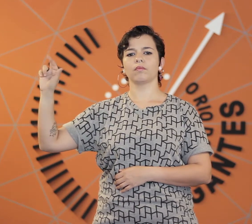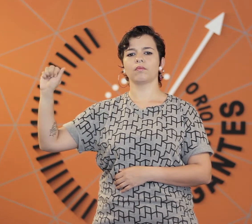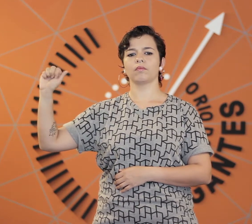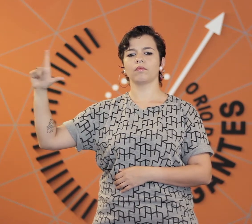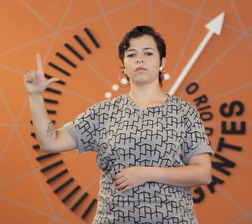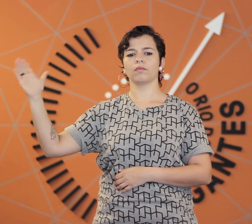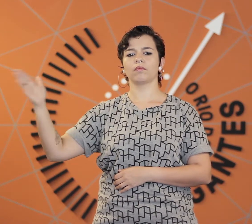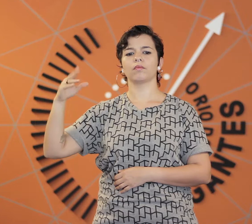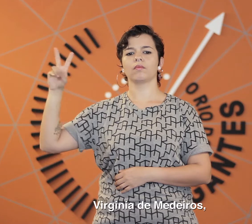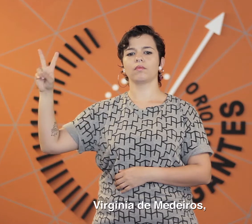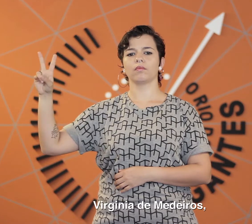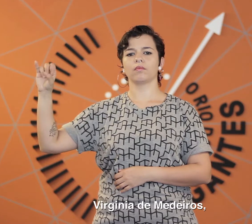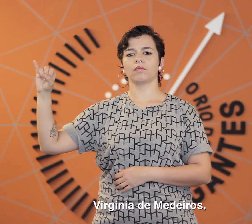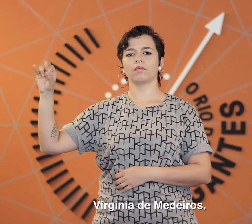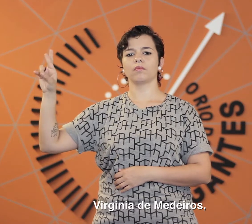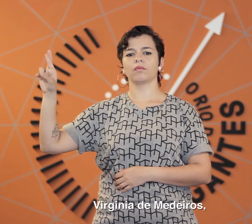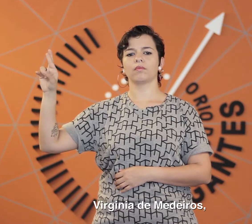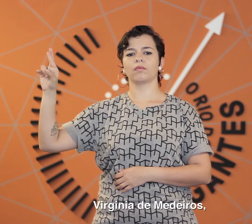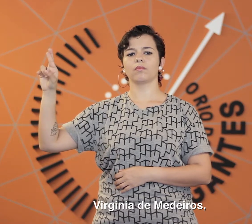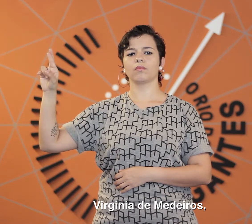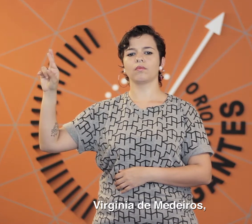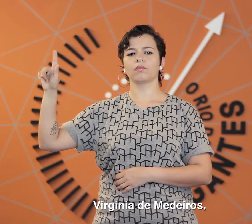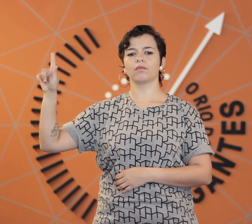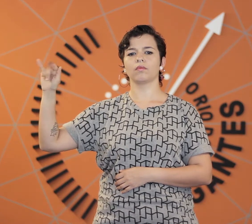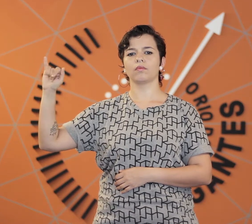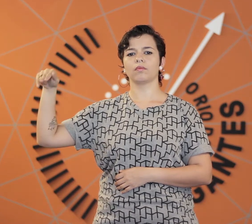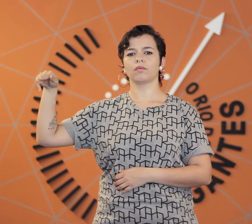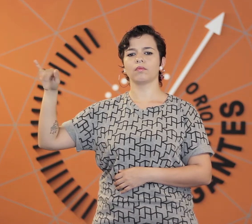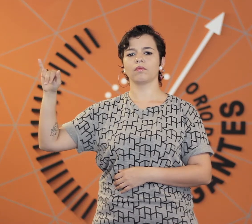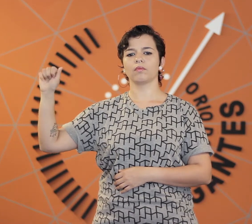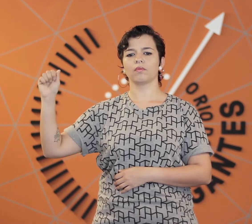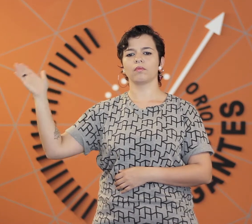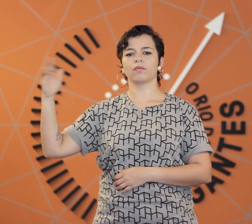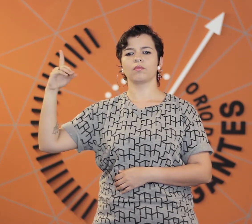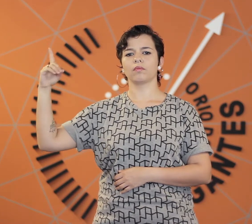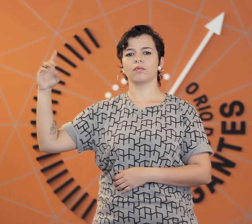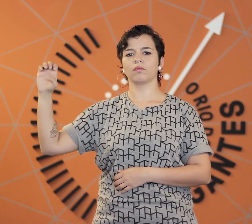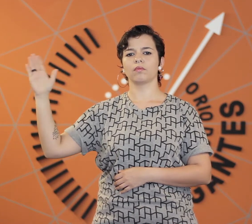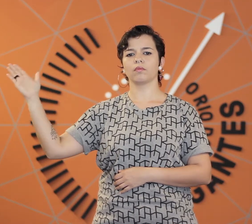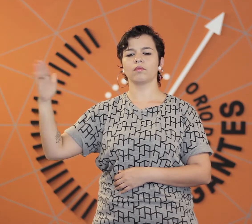Virgínia de Medeiros,